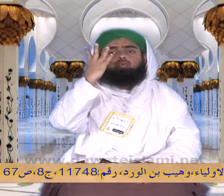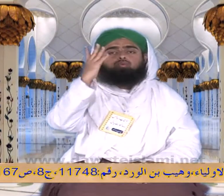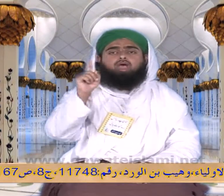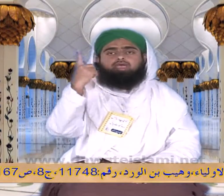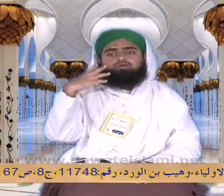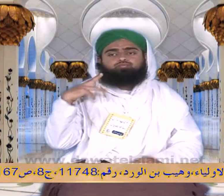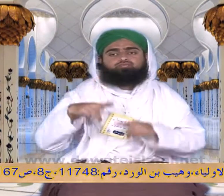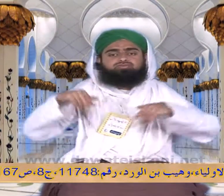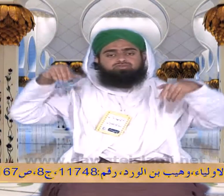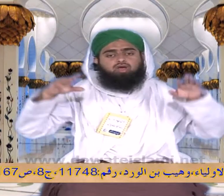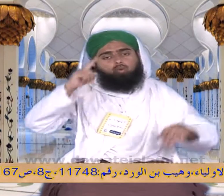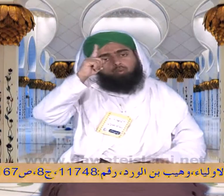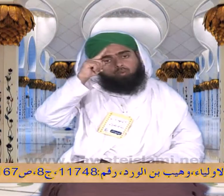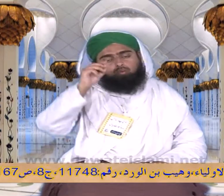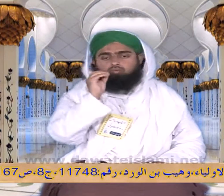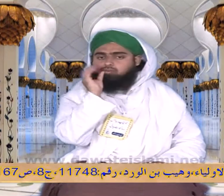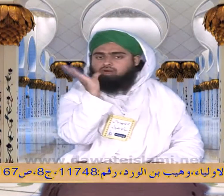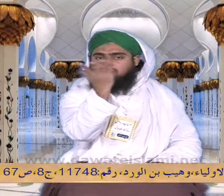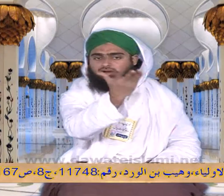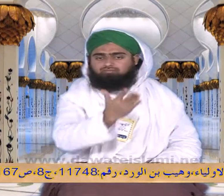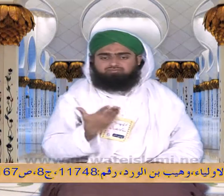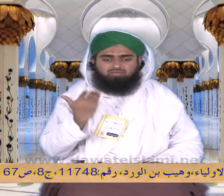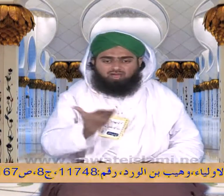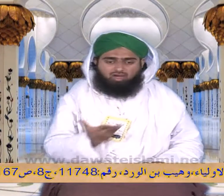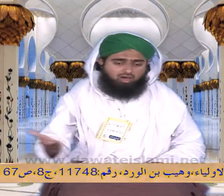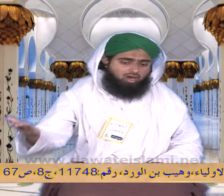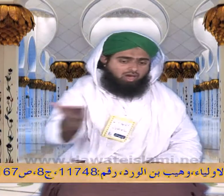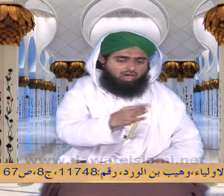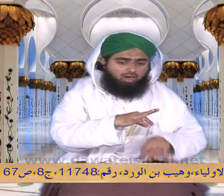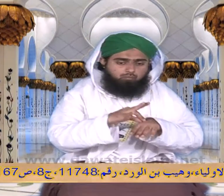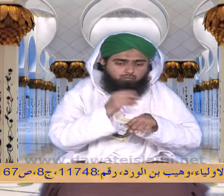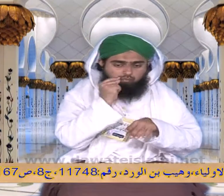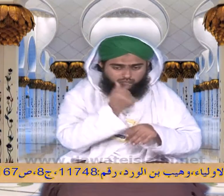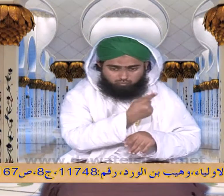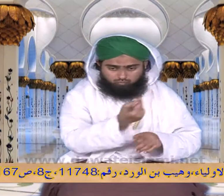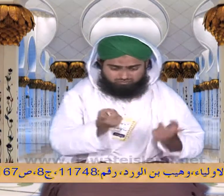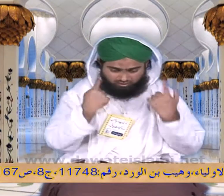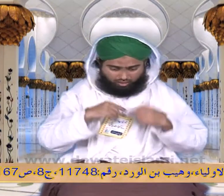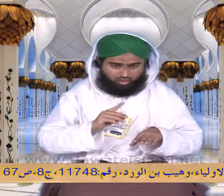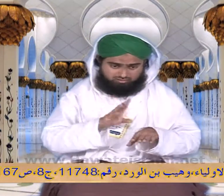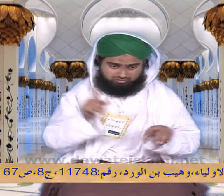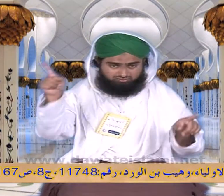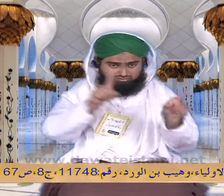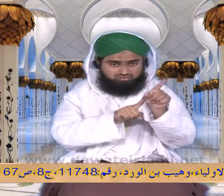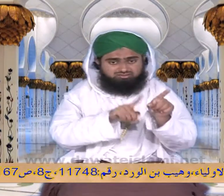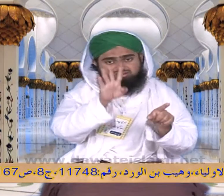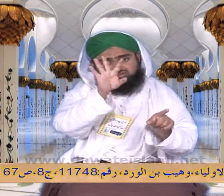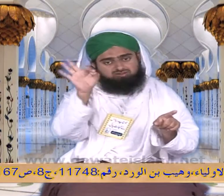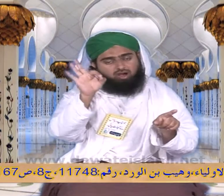آسمان سے ایک فرشتہ روزہ نہ ندا کرتا ہے کہ اے چالیس برس والوں تمہاری کھیتی